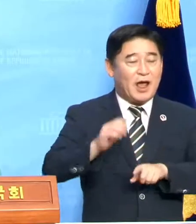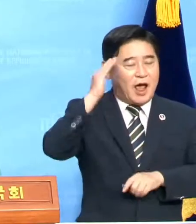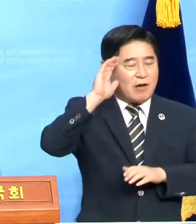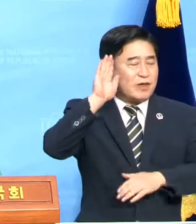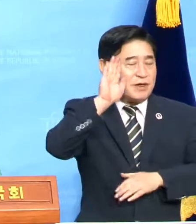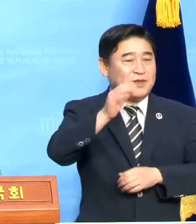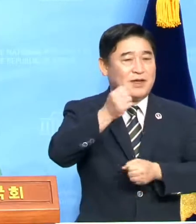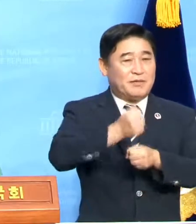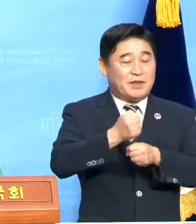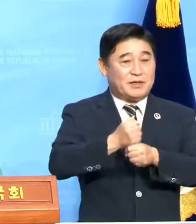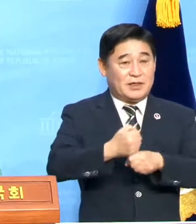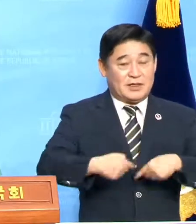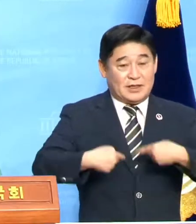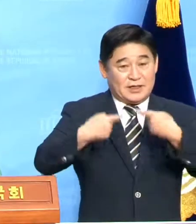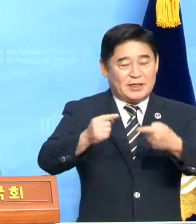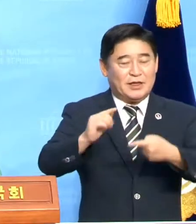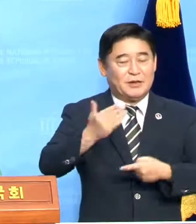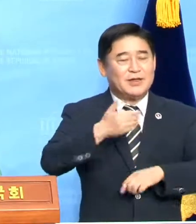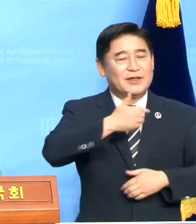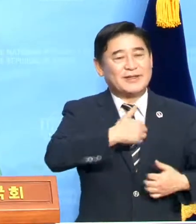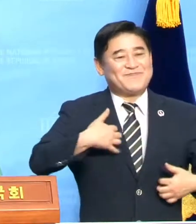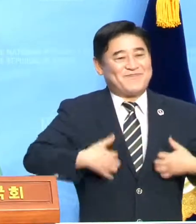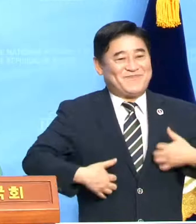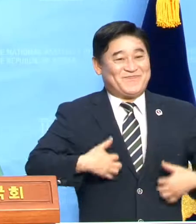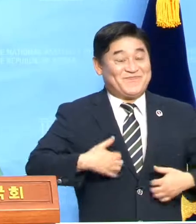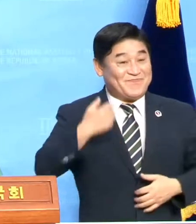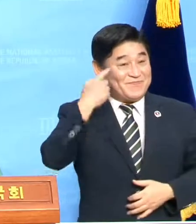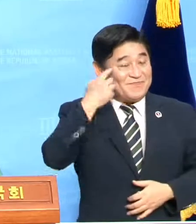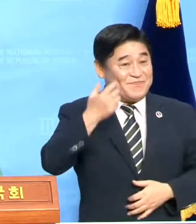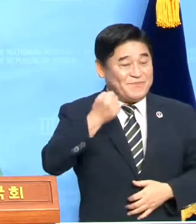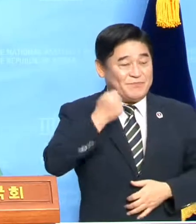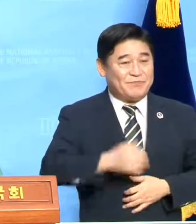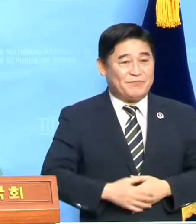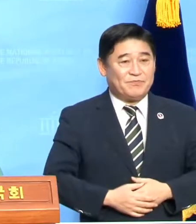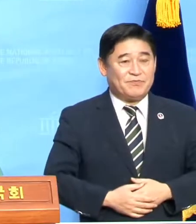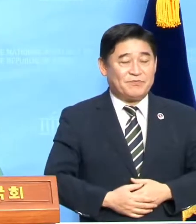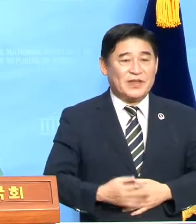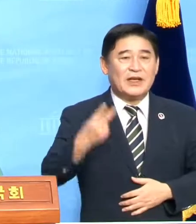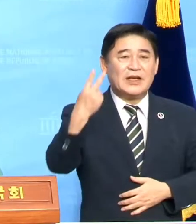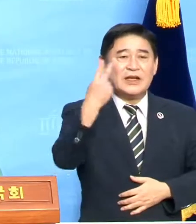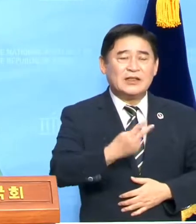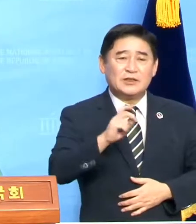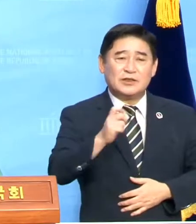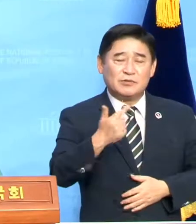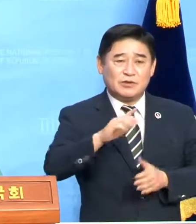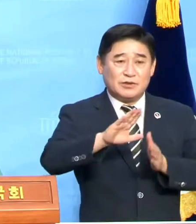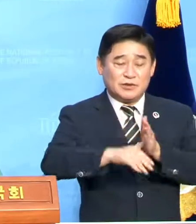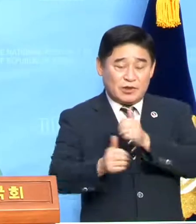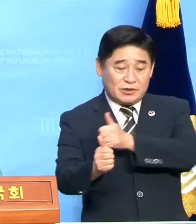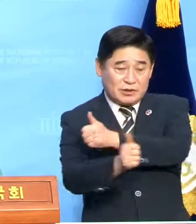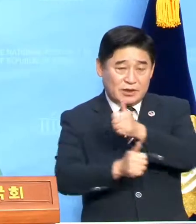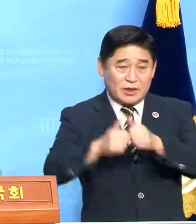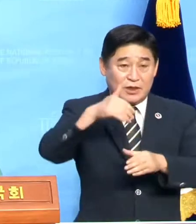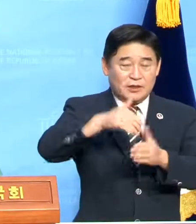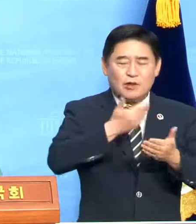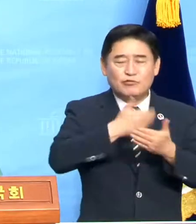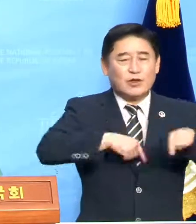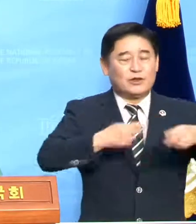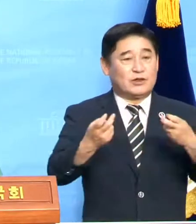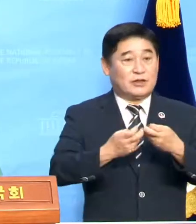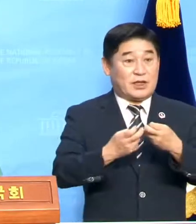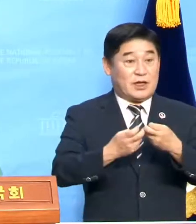만드는 자리에 참여하게 되어 기쁘게 생각합니다 2016년 총선 당시 녹색당은 중요한 정책으로